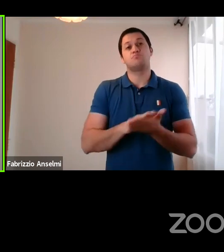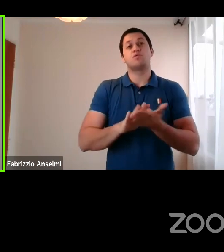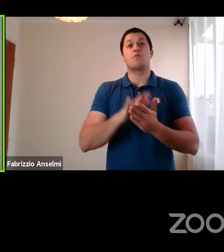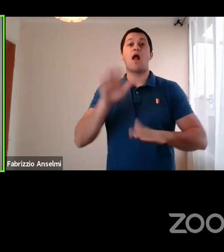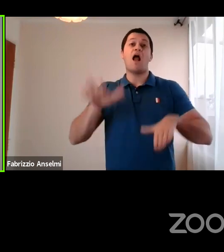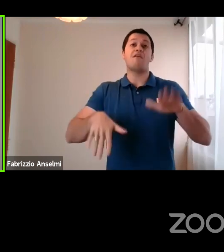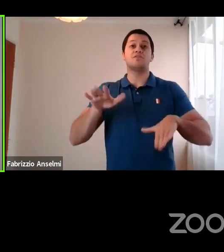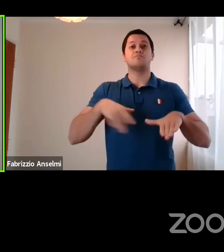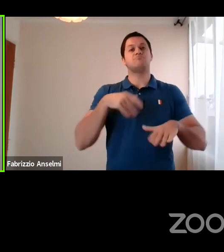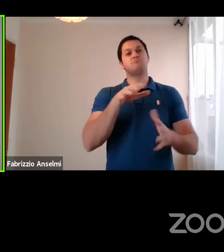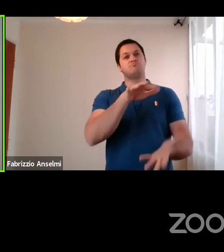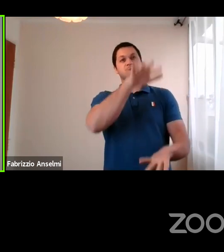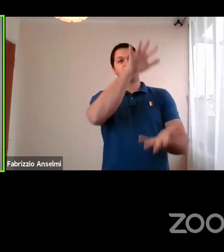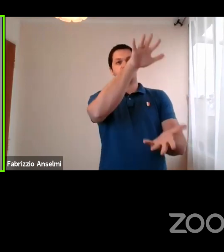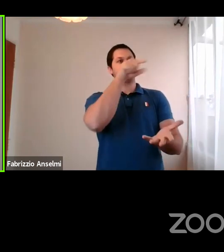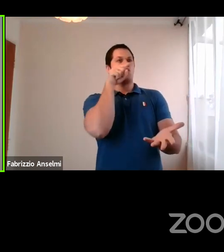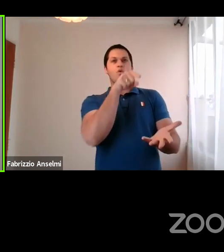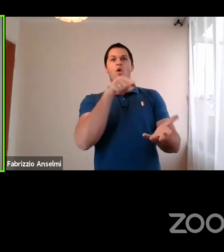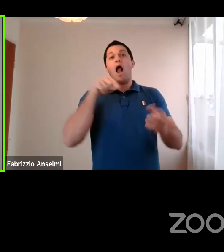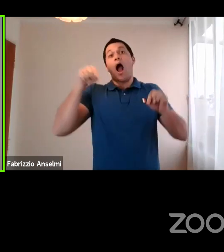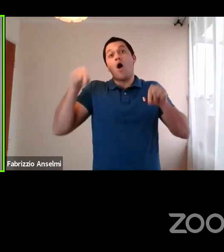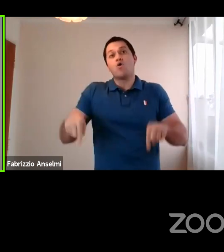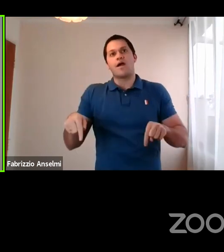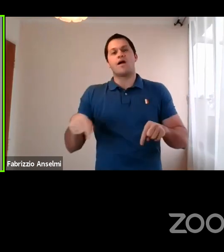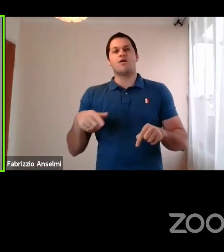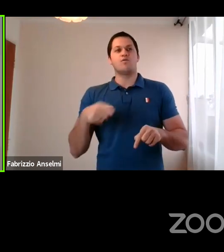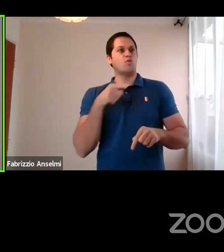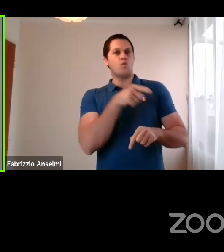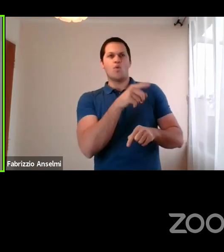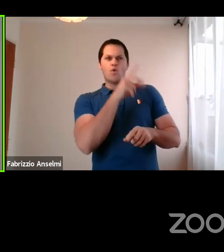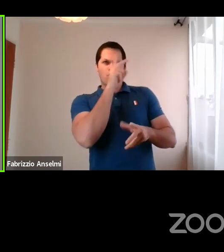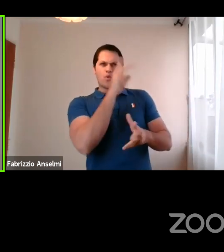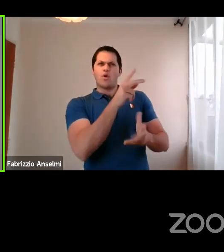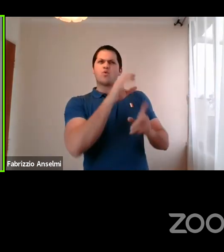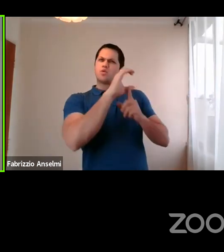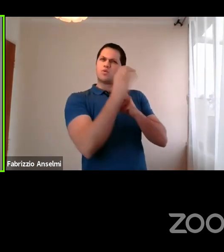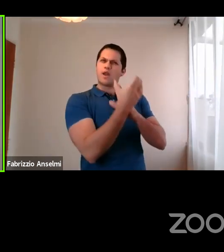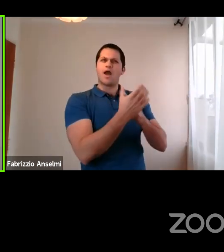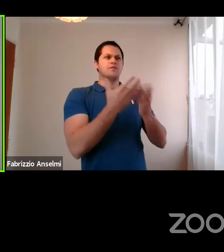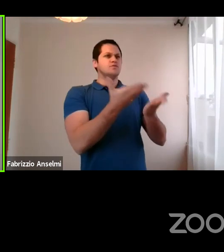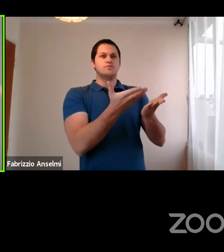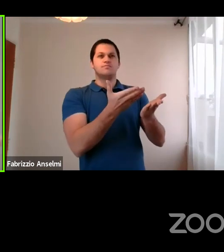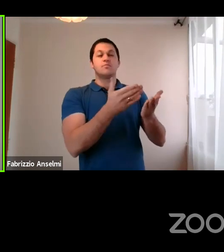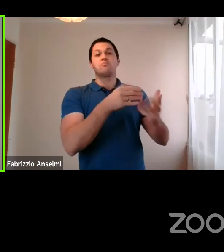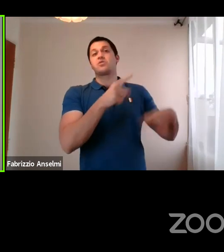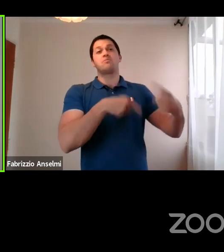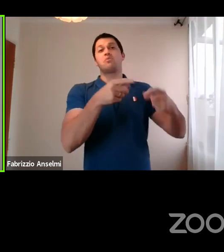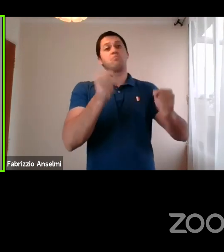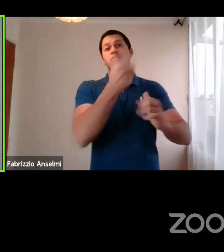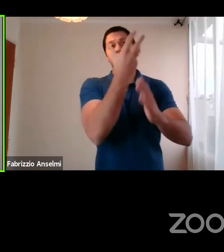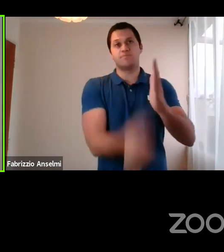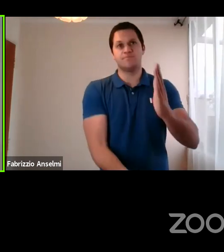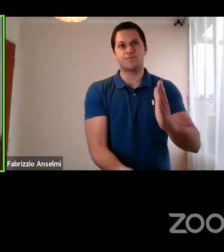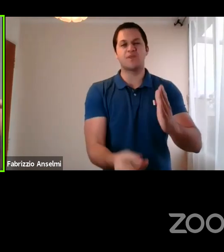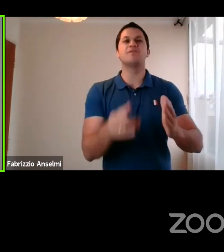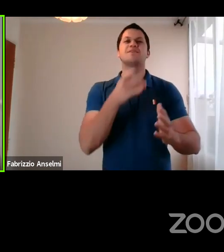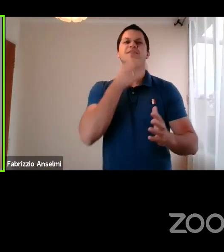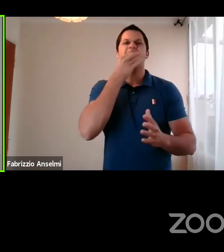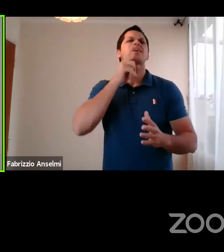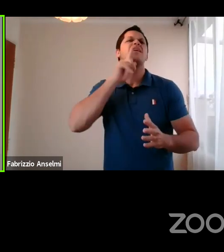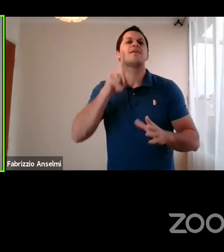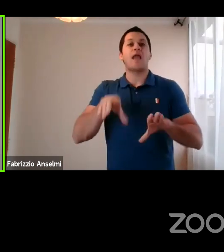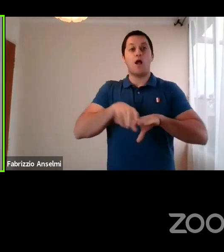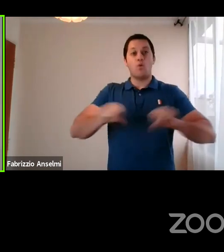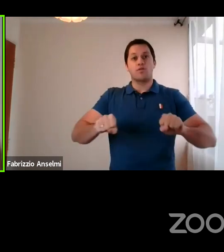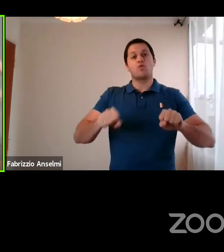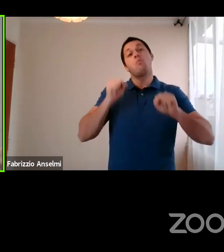mañana distintas, pueden dejar de ser patrimoniales. Es un proceso de una convención. Y por eso hay un acuerdo que puede ser dado por una